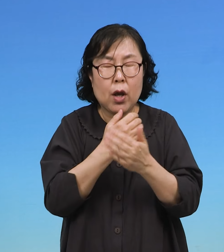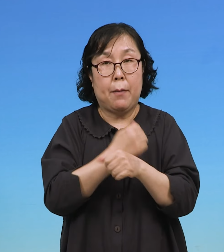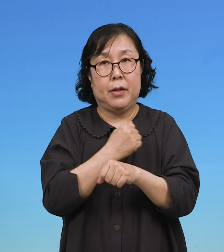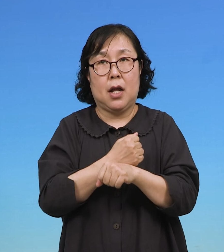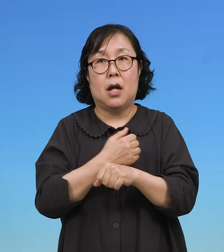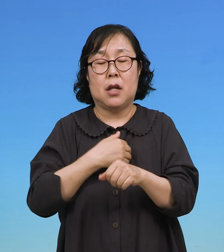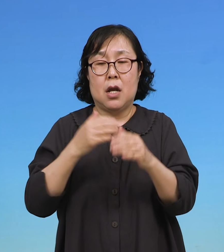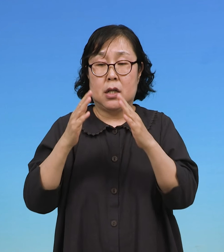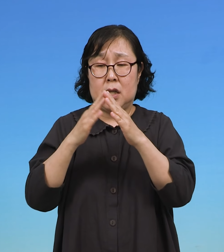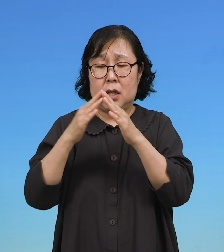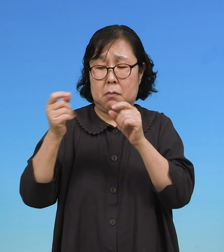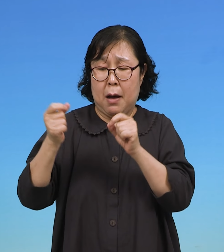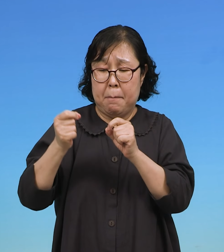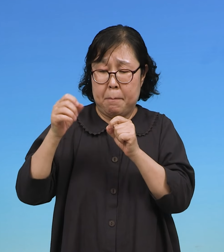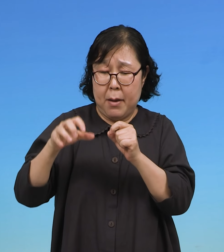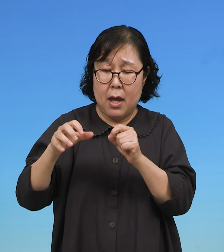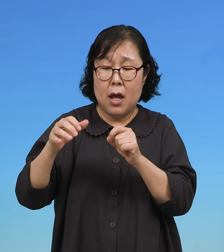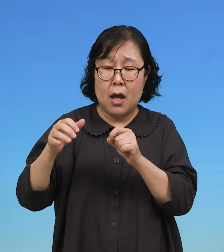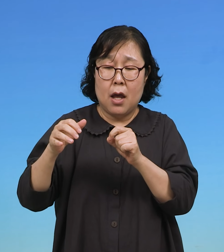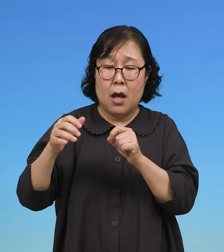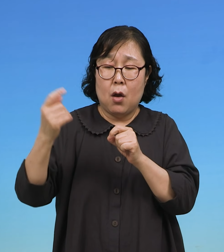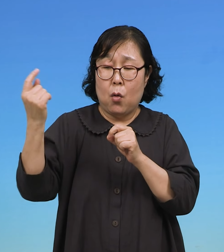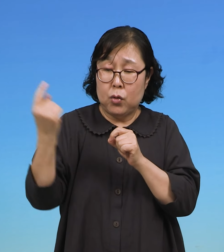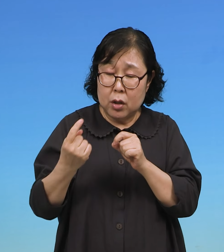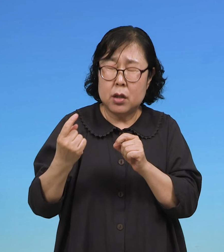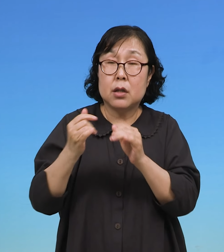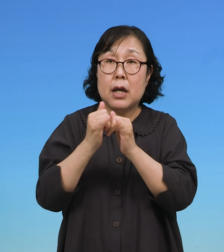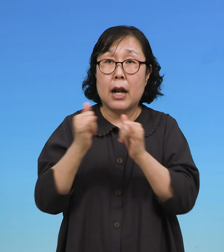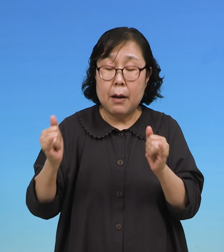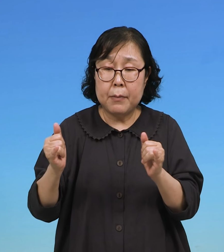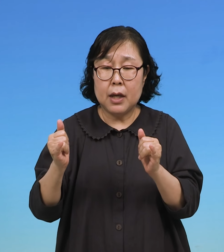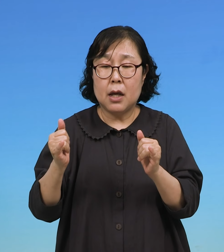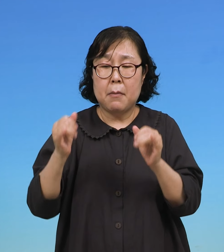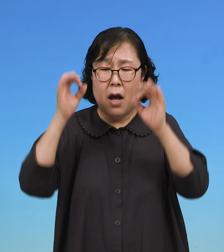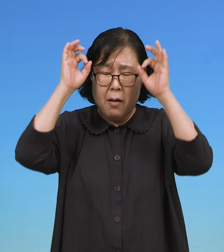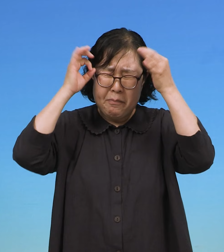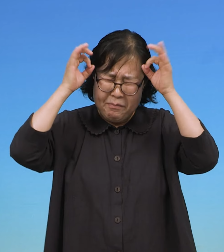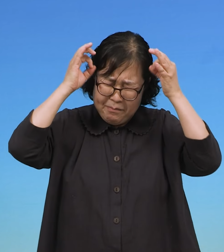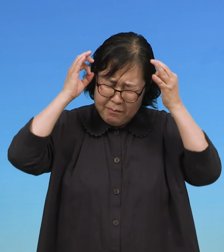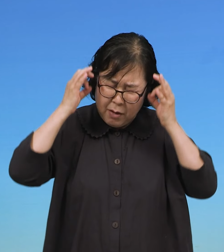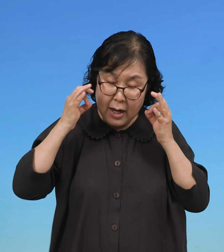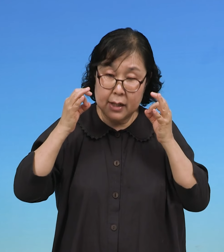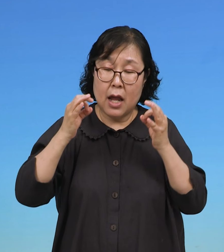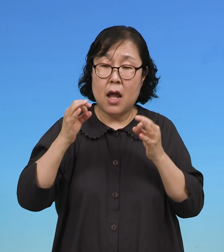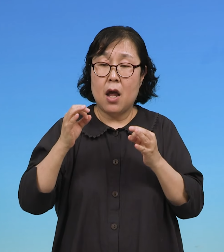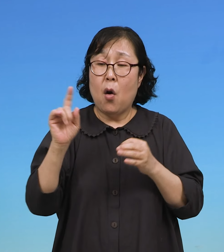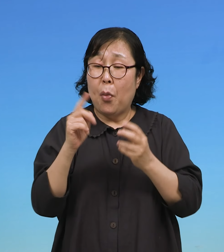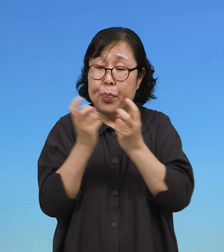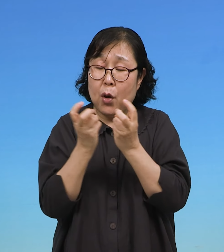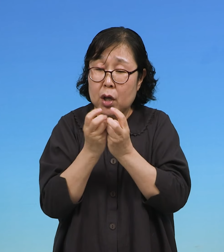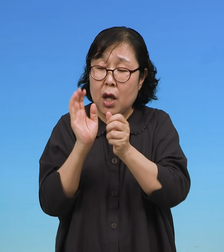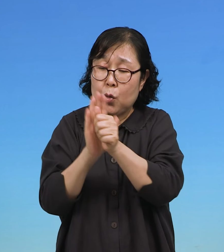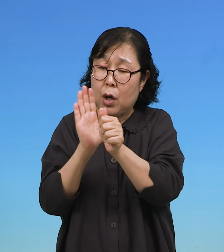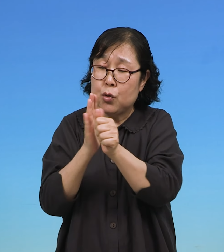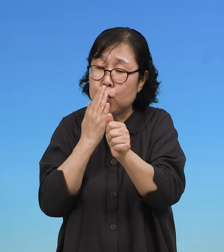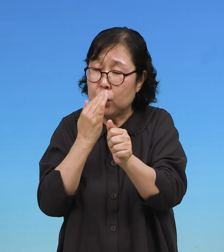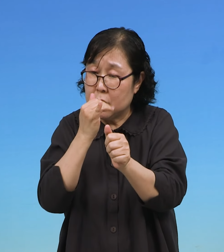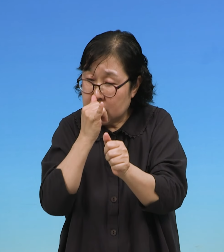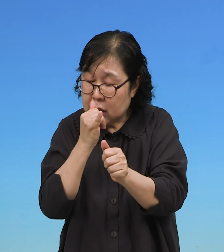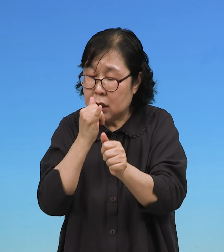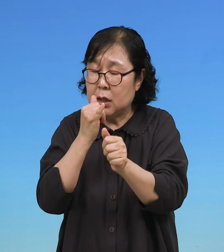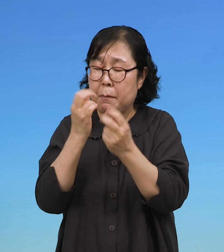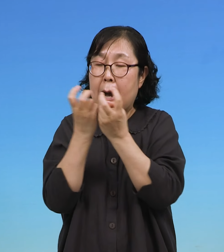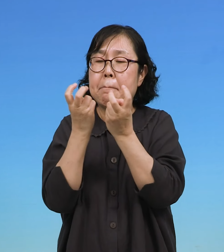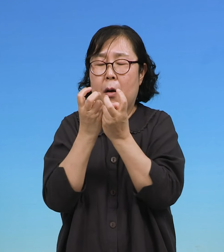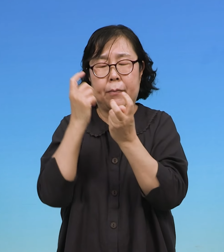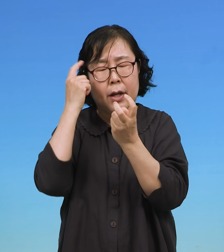우리 집 앞을 지나간 어떤 나그네가 땀을 뻘뻘 흘릴 때 그 사람의 모습을 놓치지 않고 내가 뭘로 저 사람을 도와줄 수